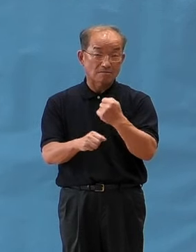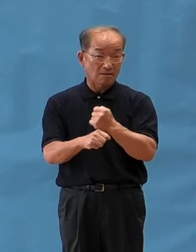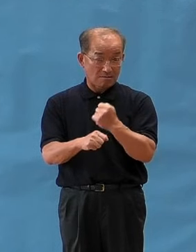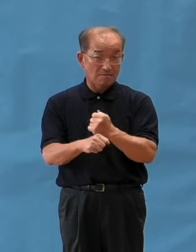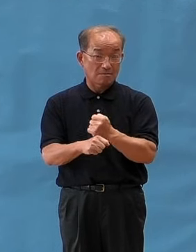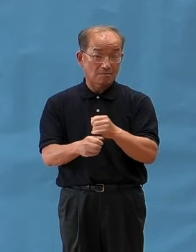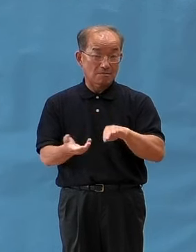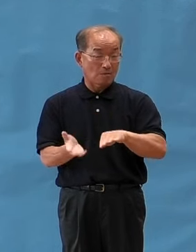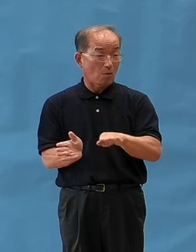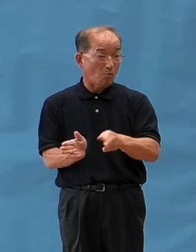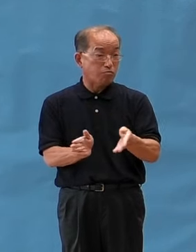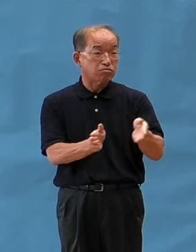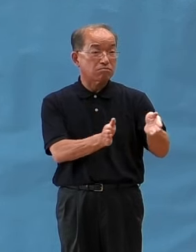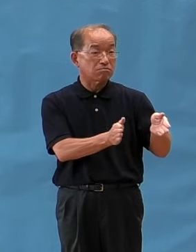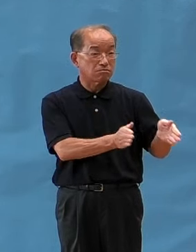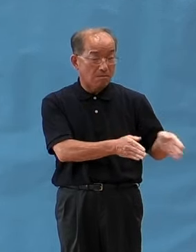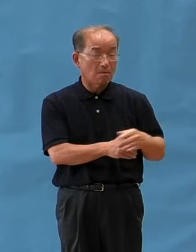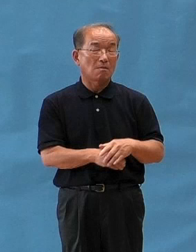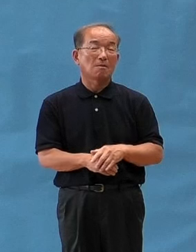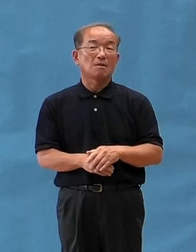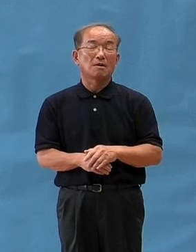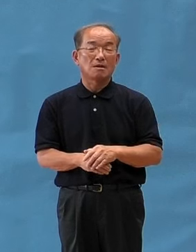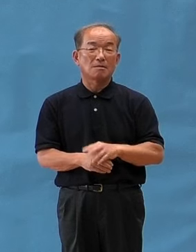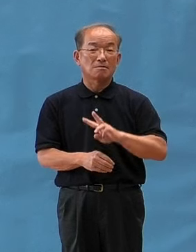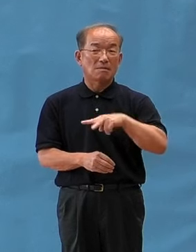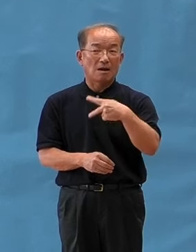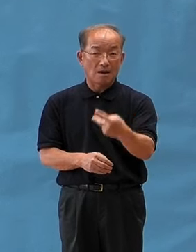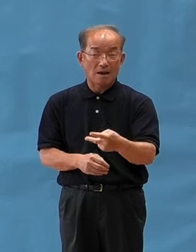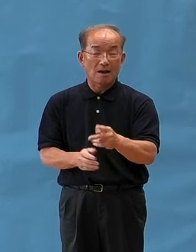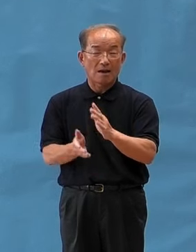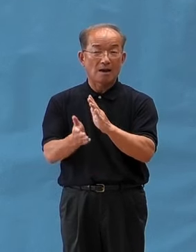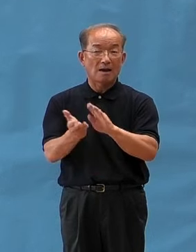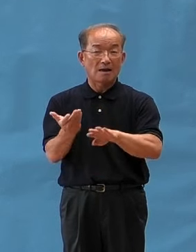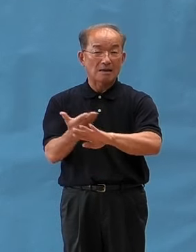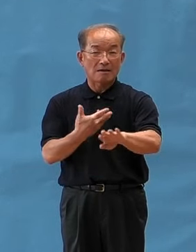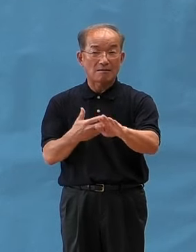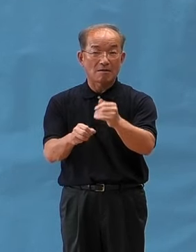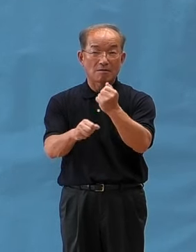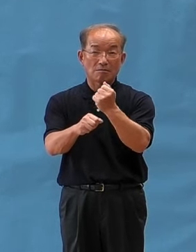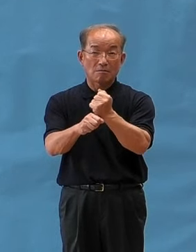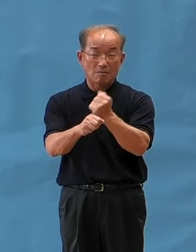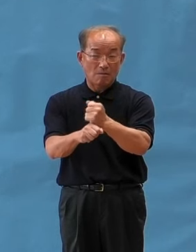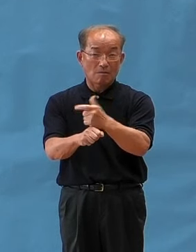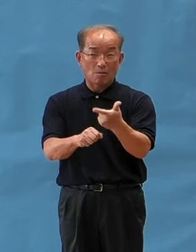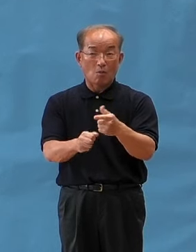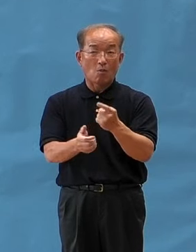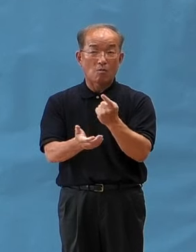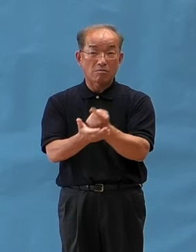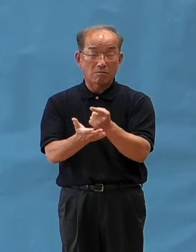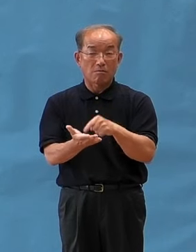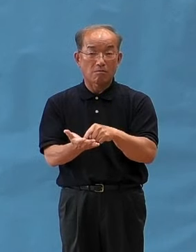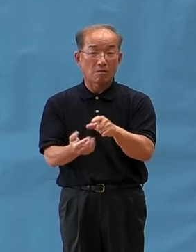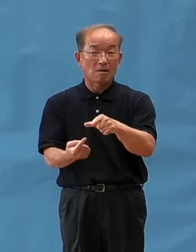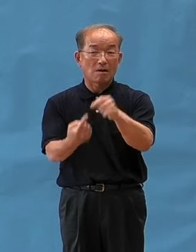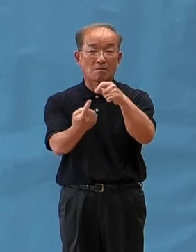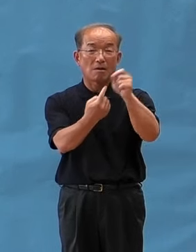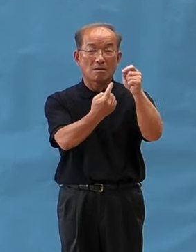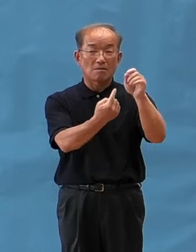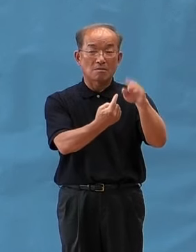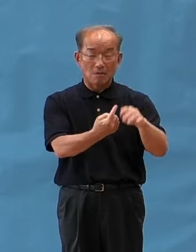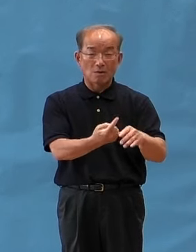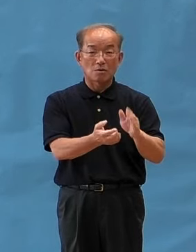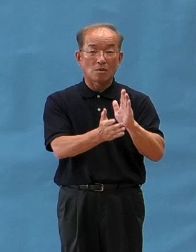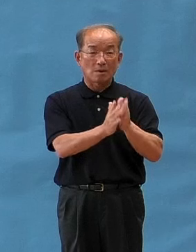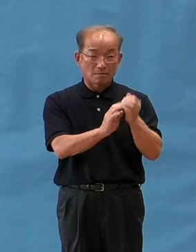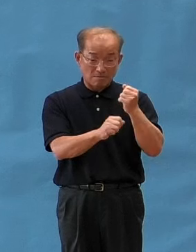とか、今買おうと買えますからね、そういうところに切り替えられてしまうと、単純に県産品のそのギフト品としての取り扱いが減って